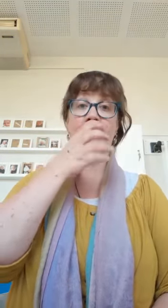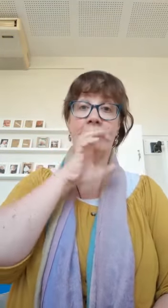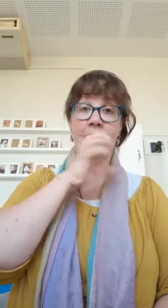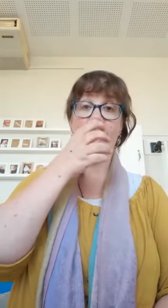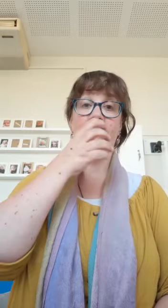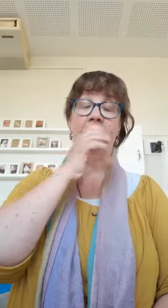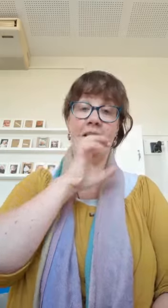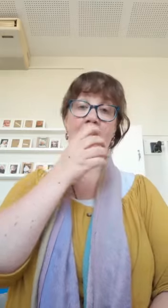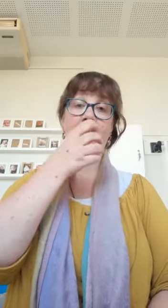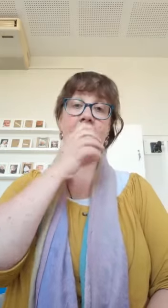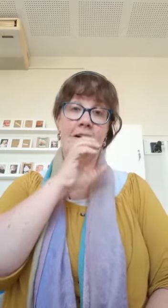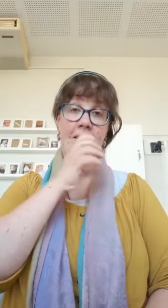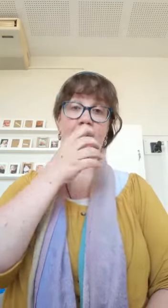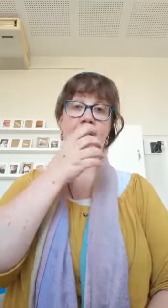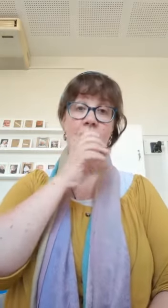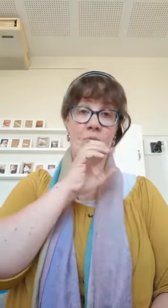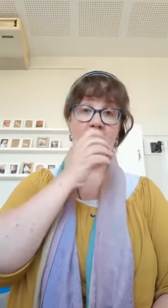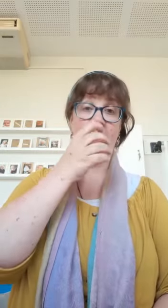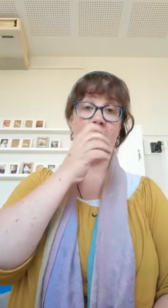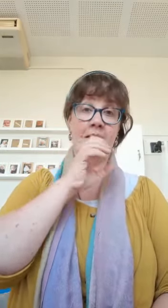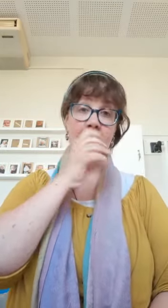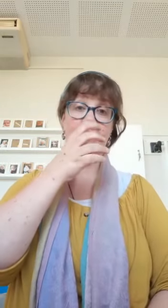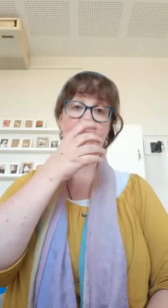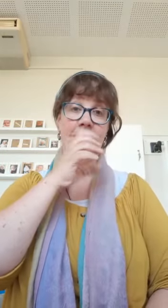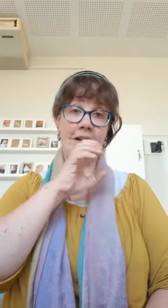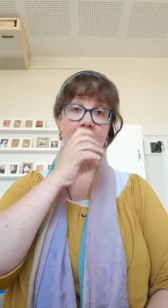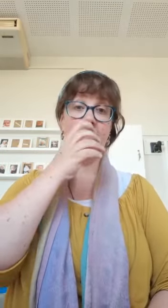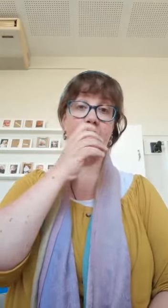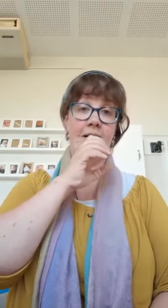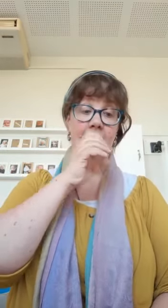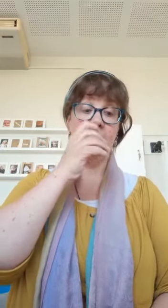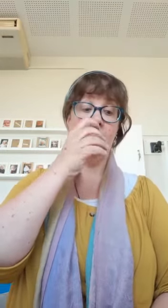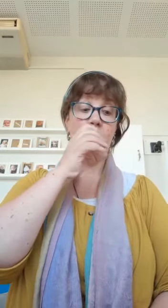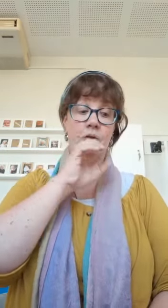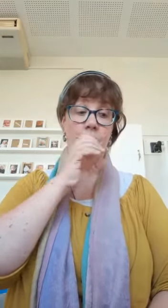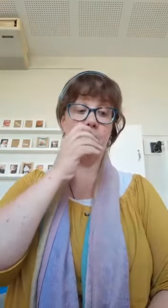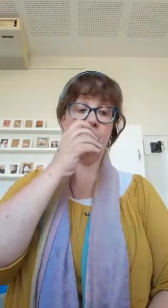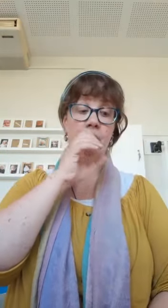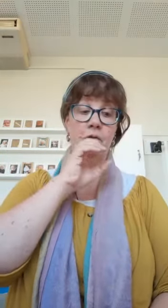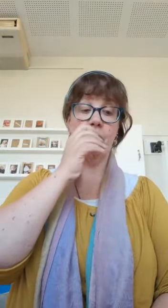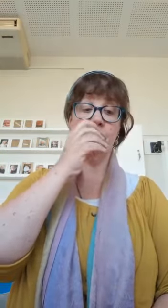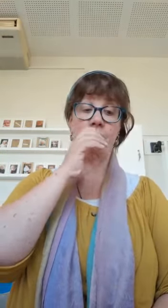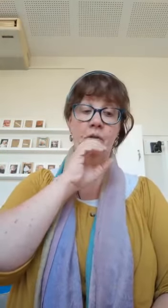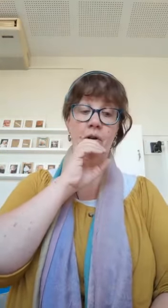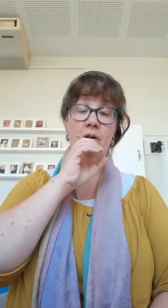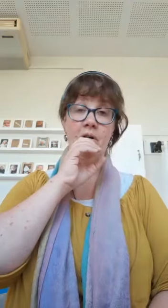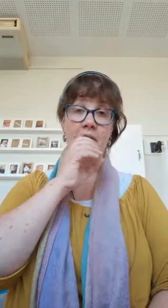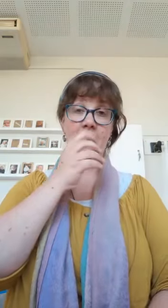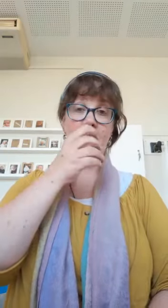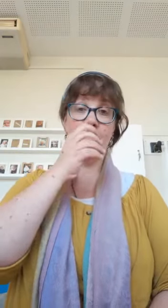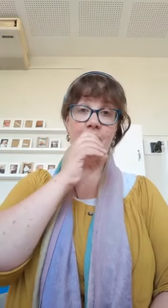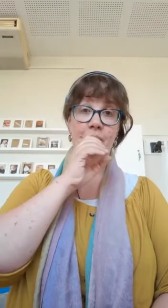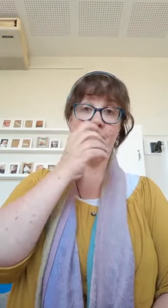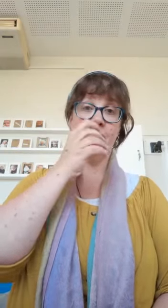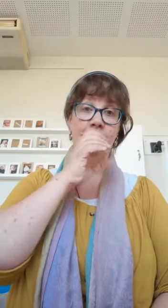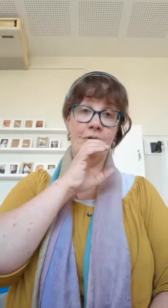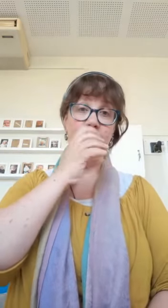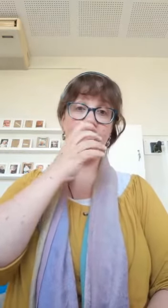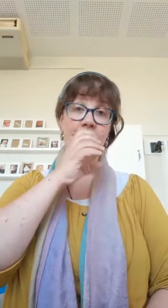Smakelijk drinken, smakelijk drinken, slok, slok, slok. Slok, slok,